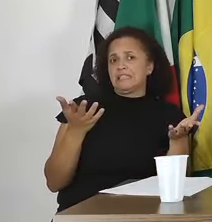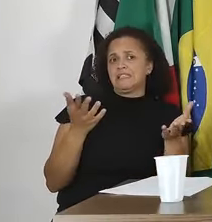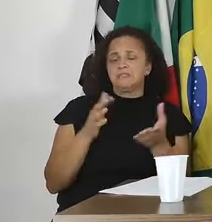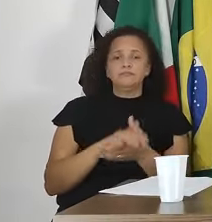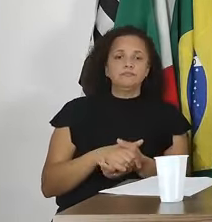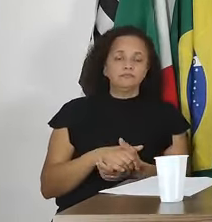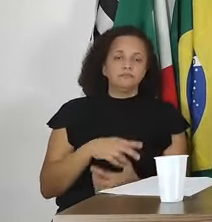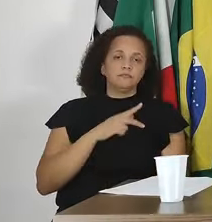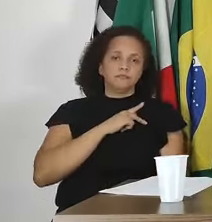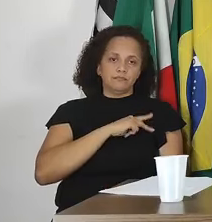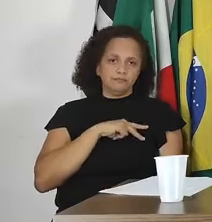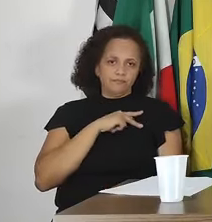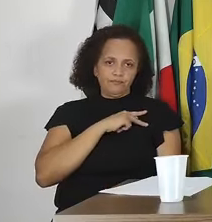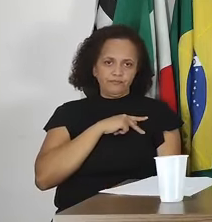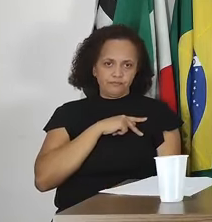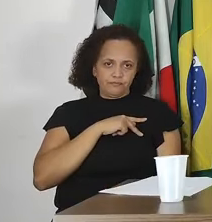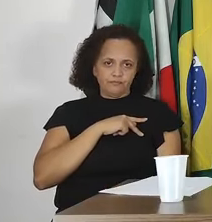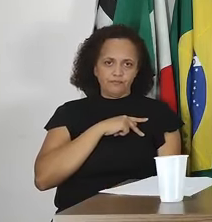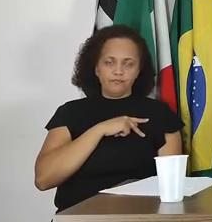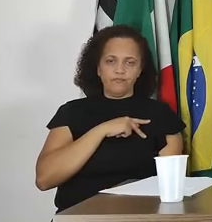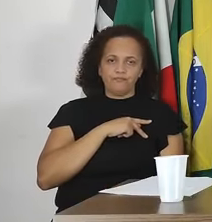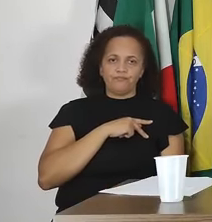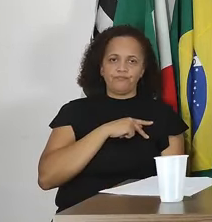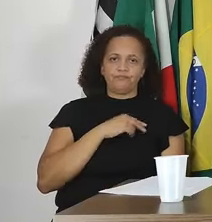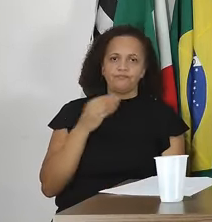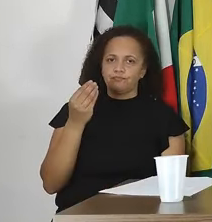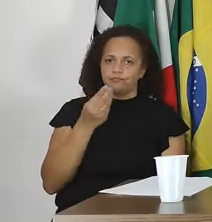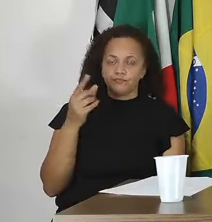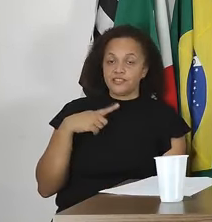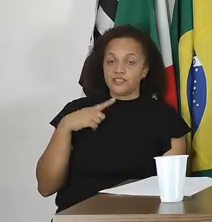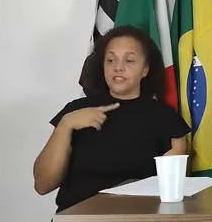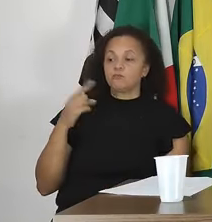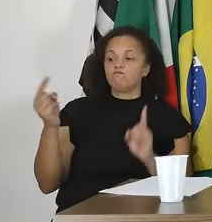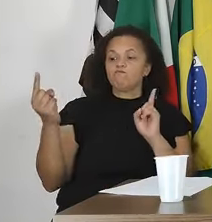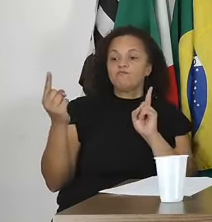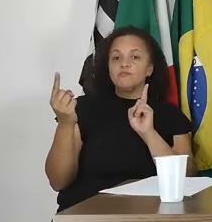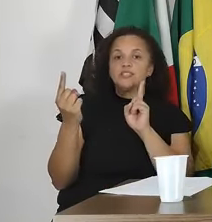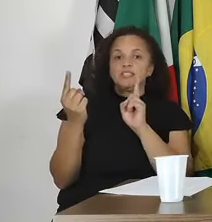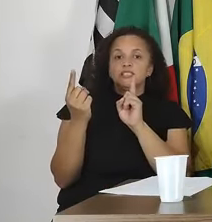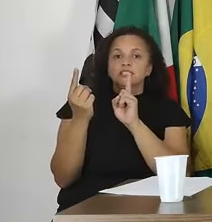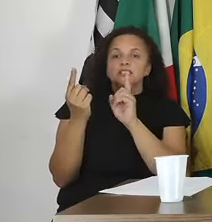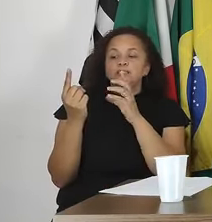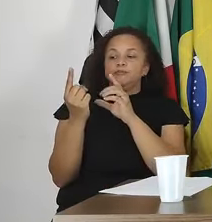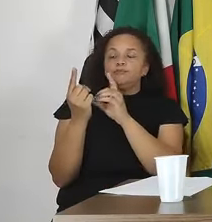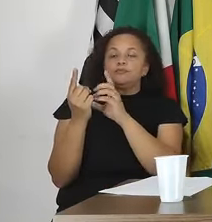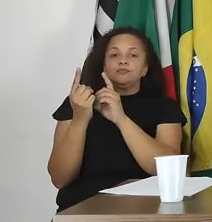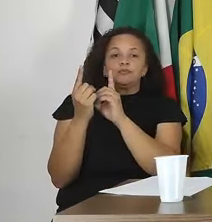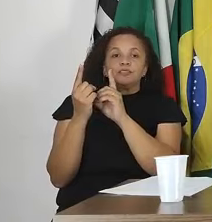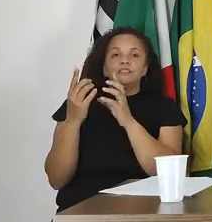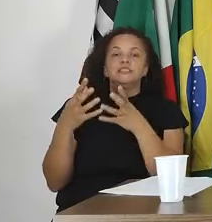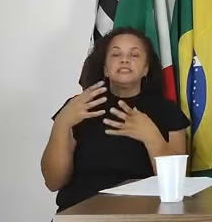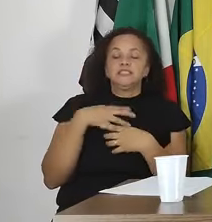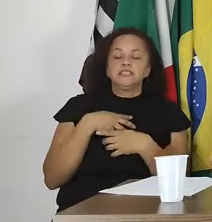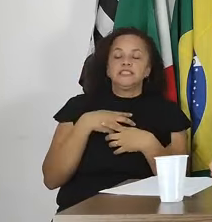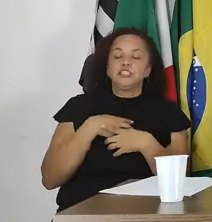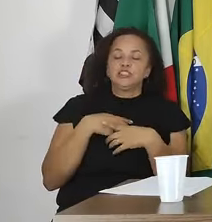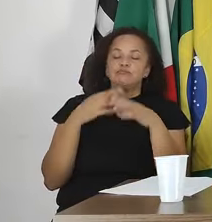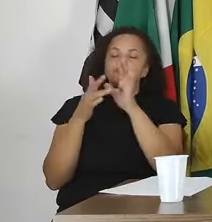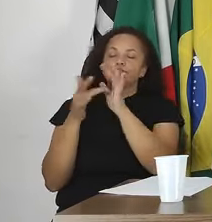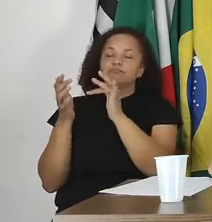E Paulo, a partir do momento que ele teve um encontro com Cristo, né? É só você ler Atos 9. Quando você